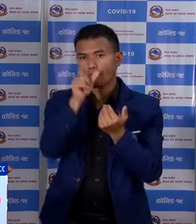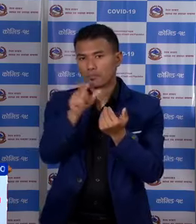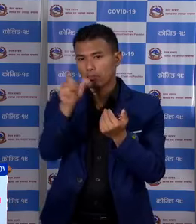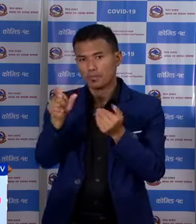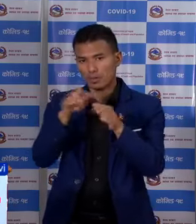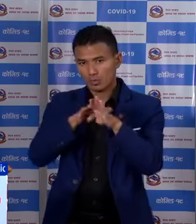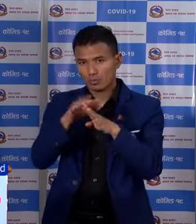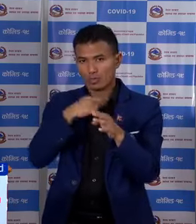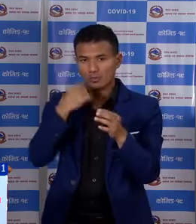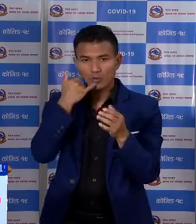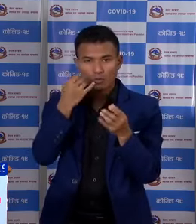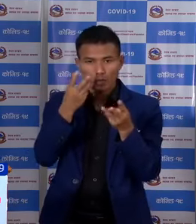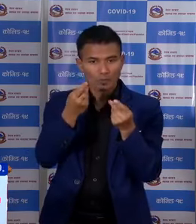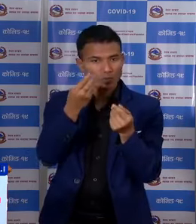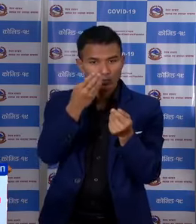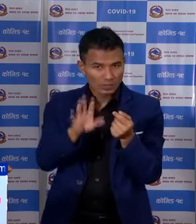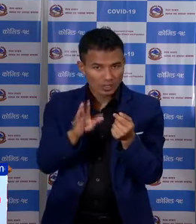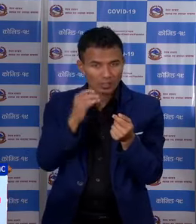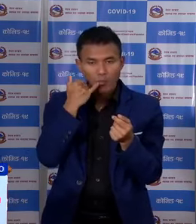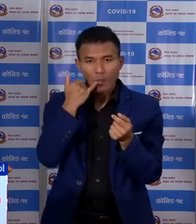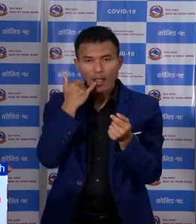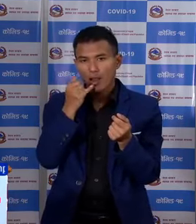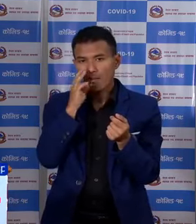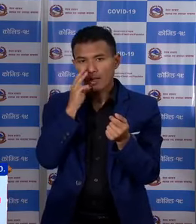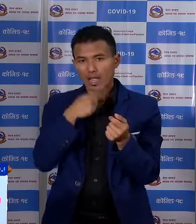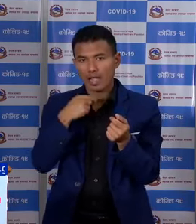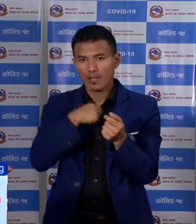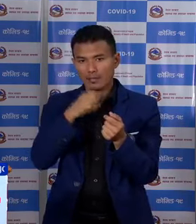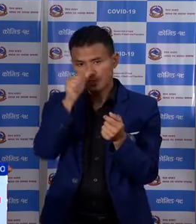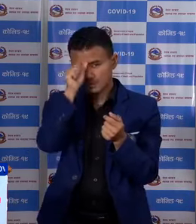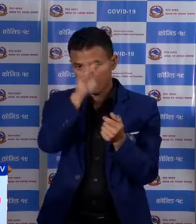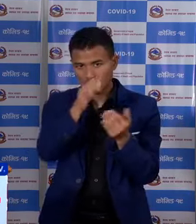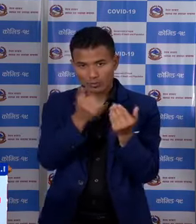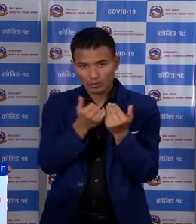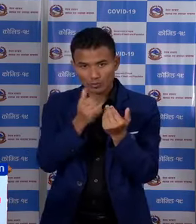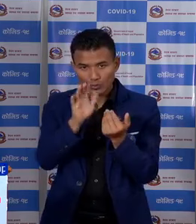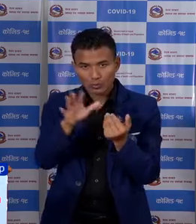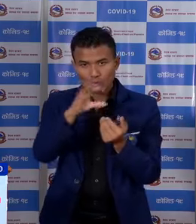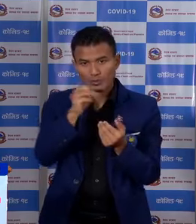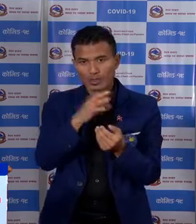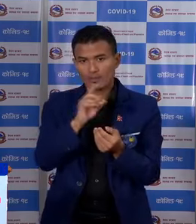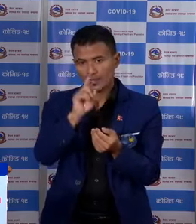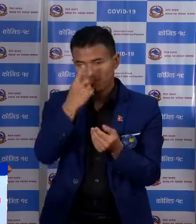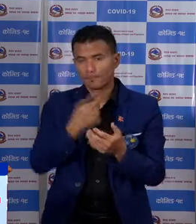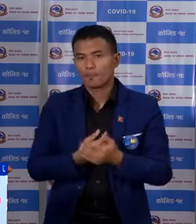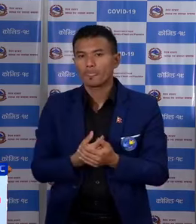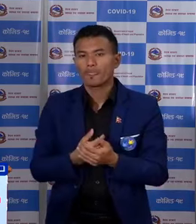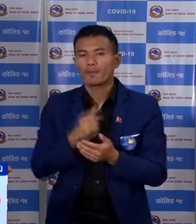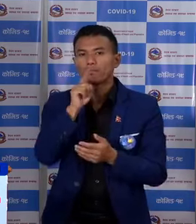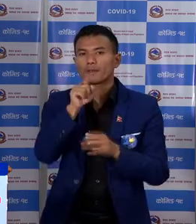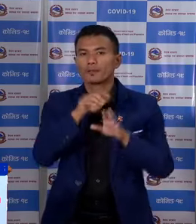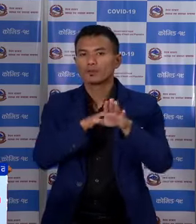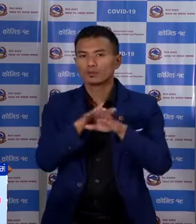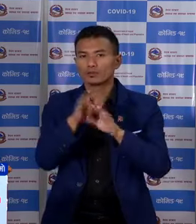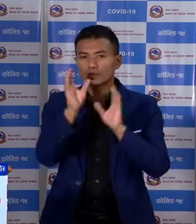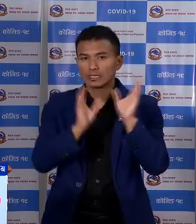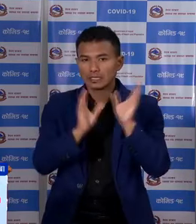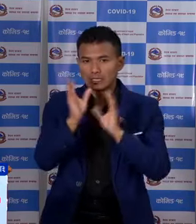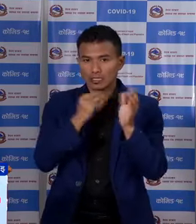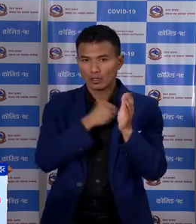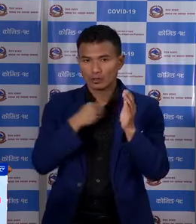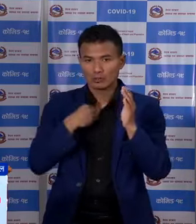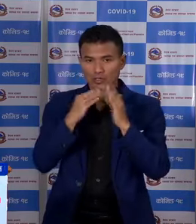भ्यक्ति हरू को आमी संगा फोन नमर हुँँछ, त्यों मोबाईल मा आमी अपडेट गराउँछ, वाहारू लाई, सबय बंदा पहिला। यहारू यहार एधी